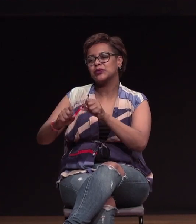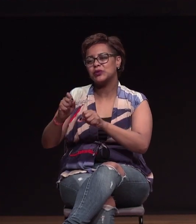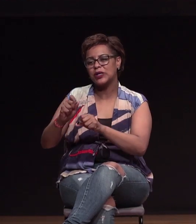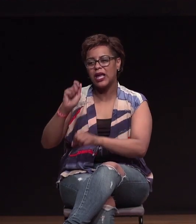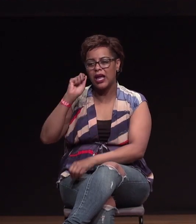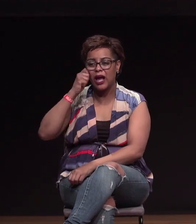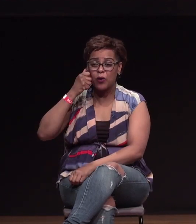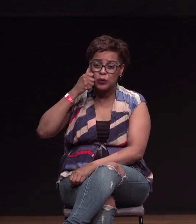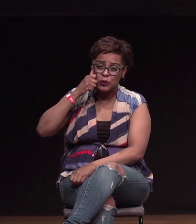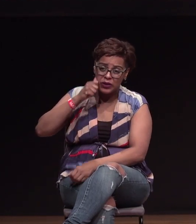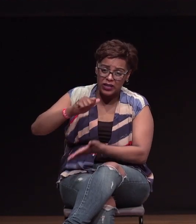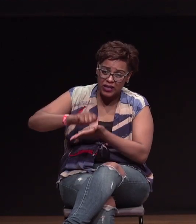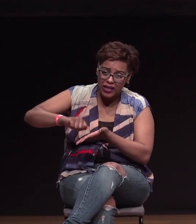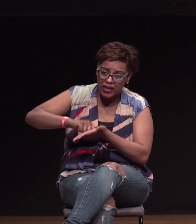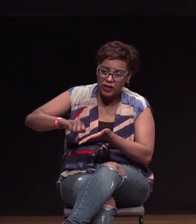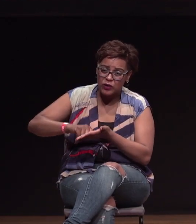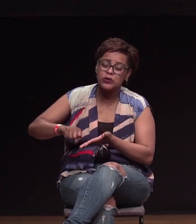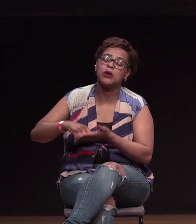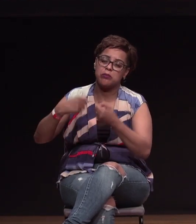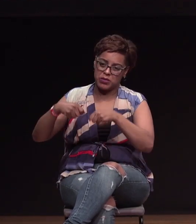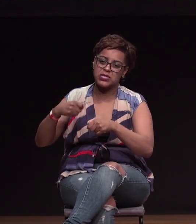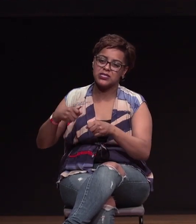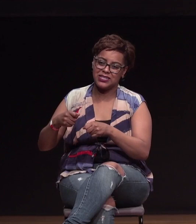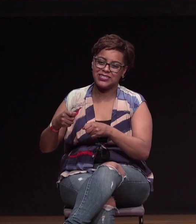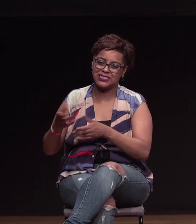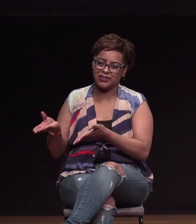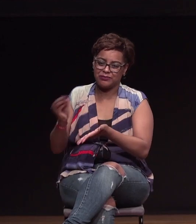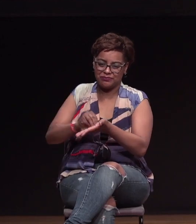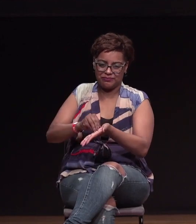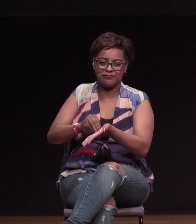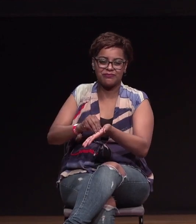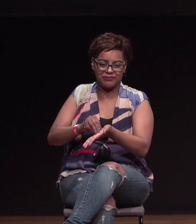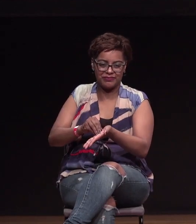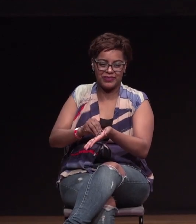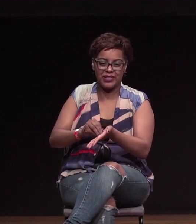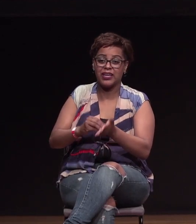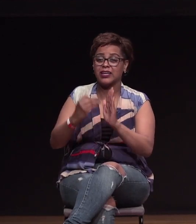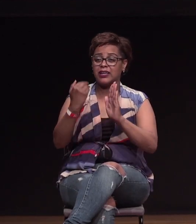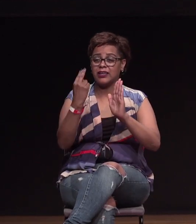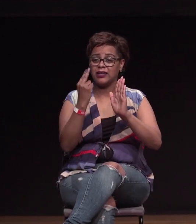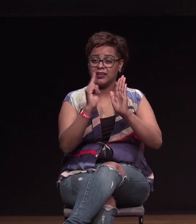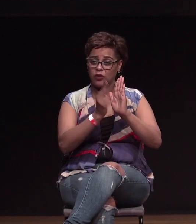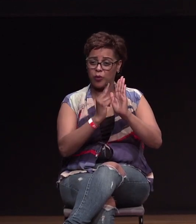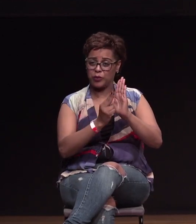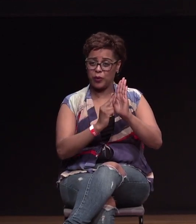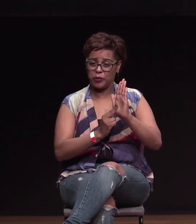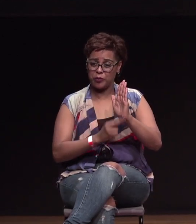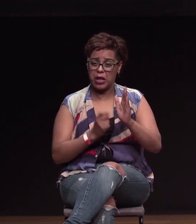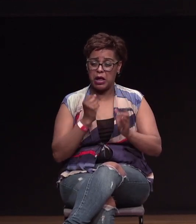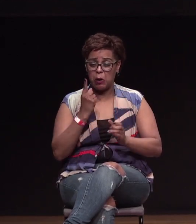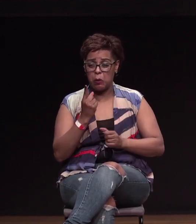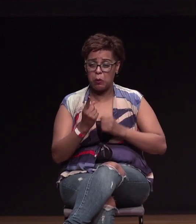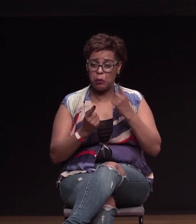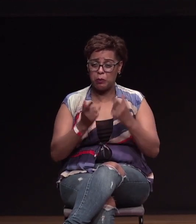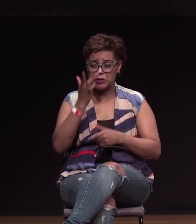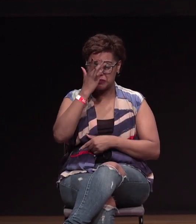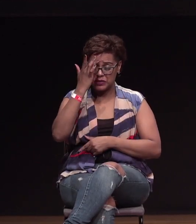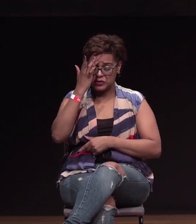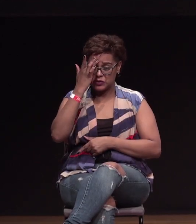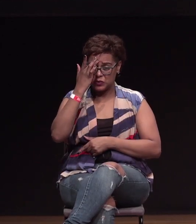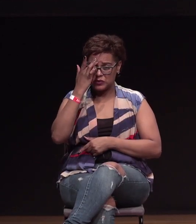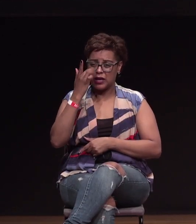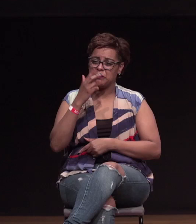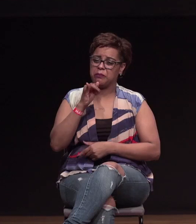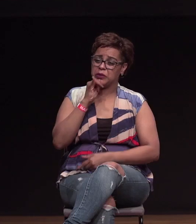sem ter autoras negras. E aí, em muitas dessas listas, a gente é citado, a gente é mencionado, porque